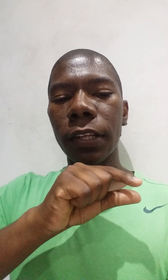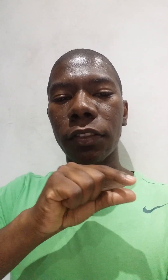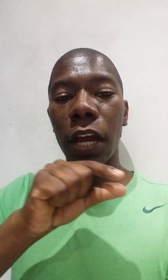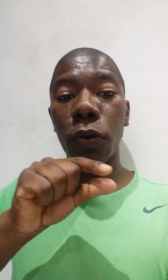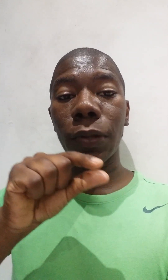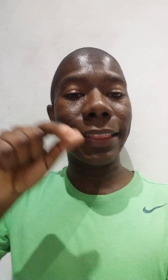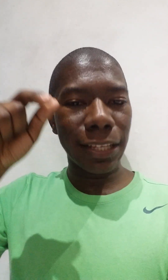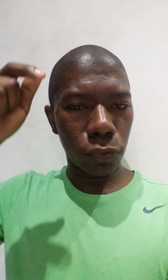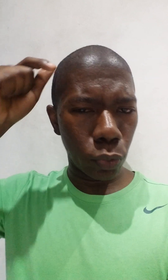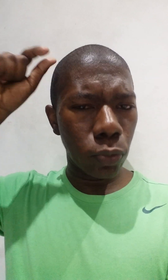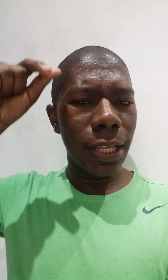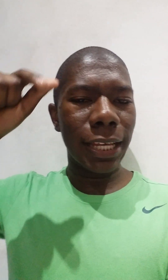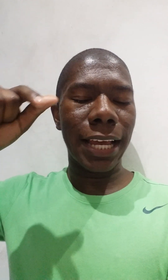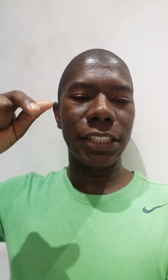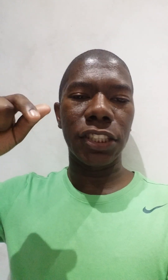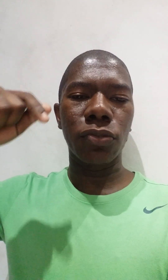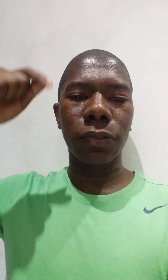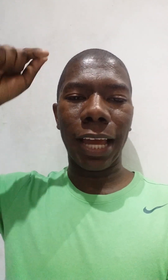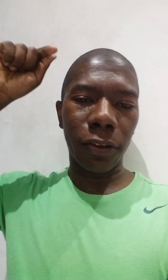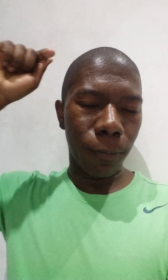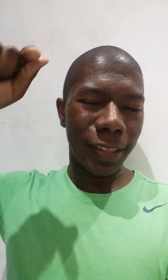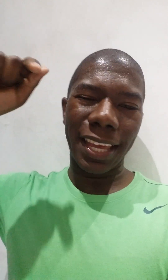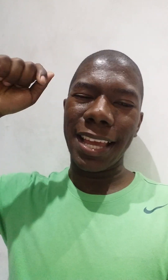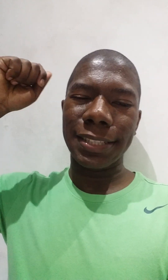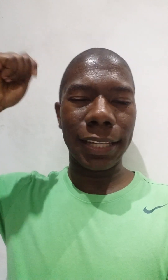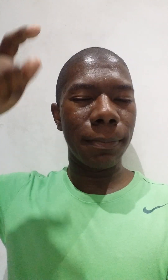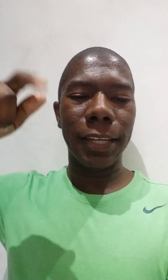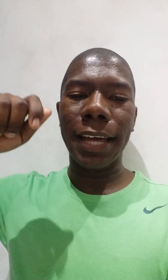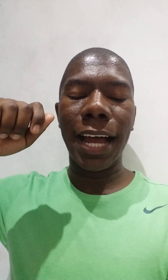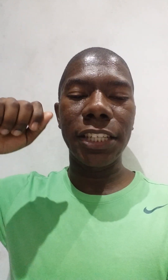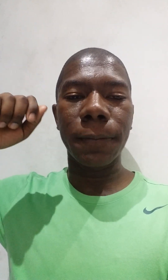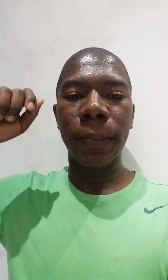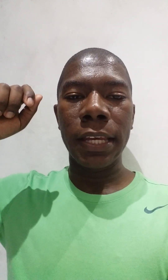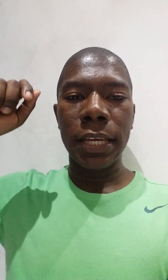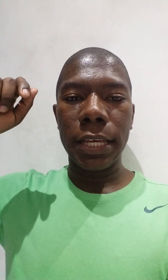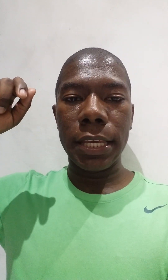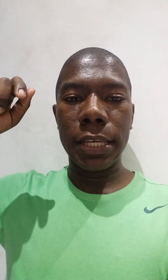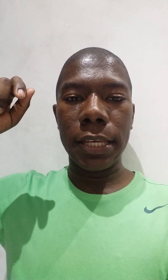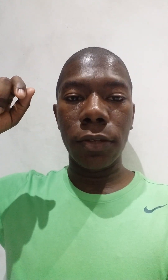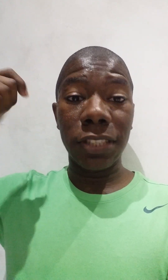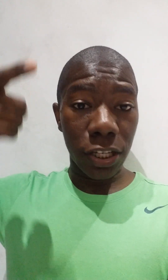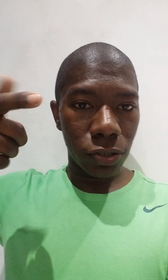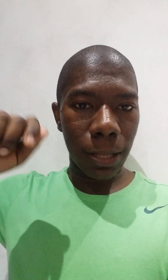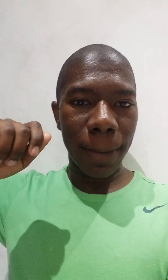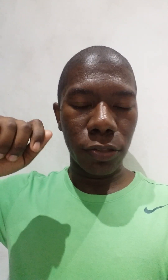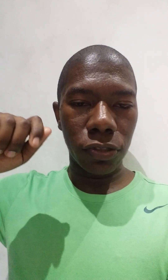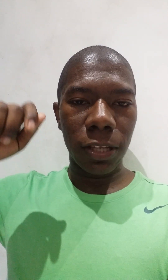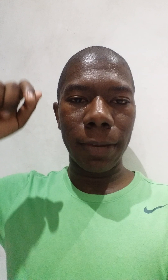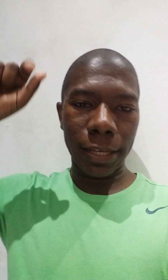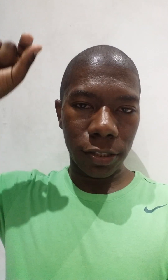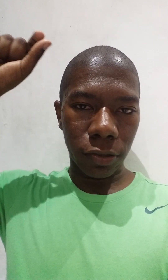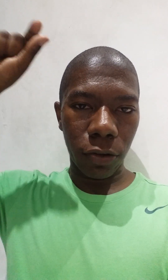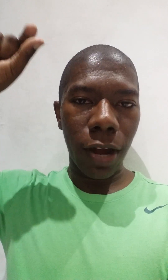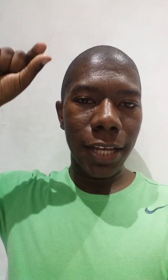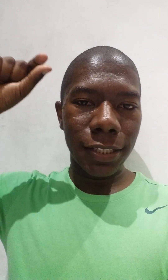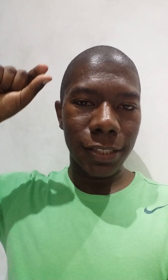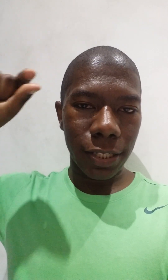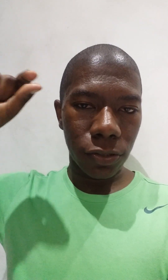então lá tem tudo detalhadinho cada competência cada habilidade e os eixos temáticos também que são linguagem ciências